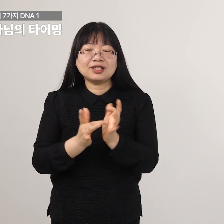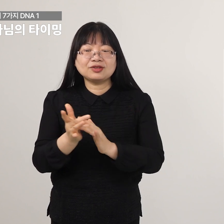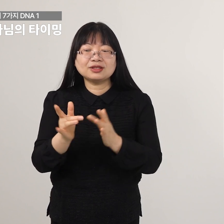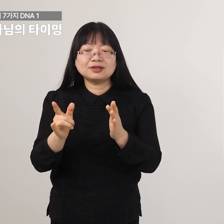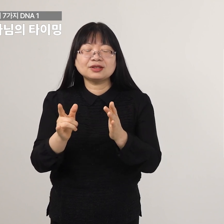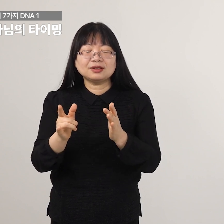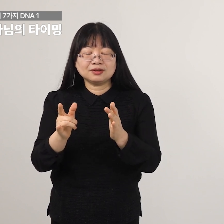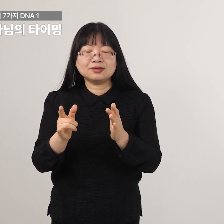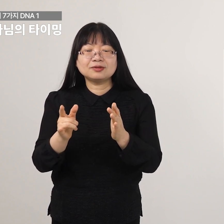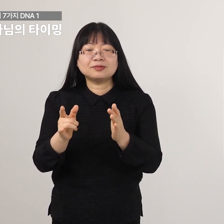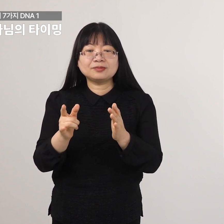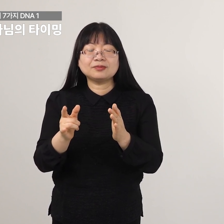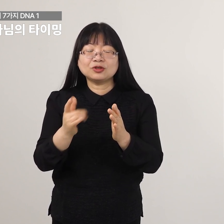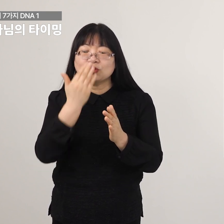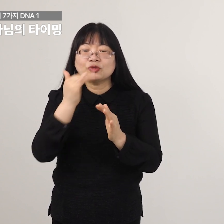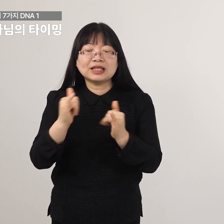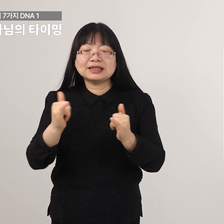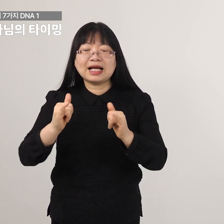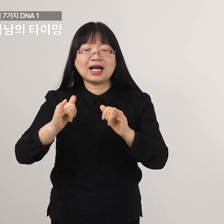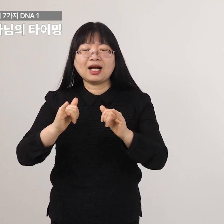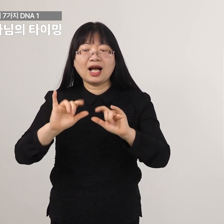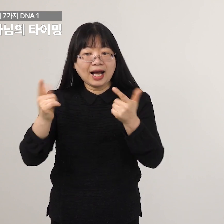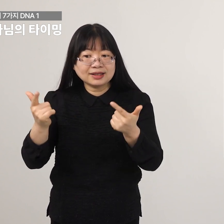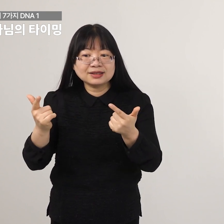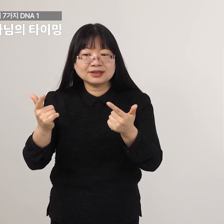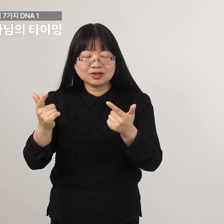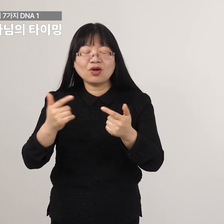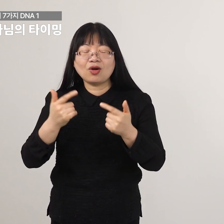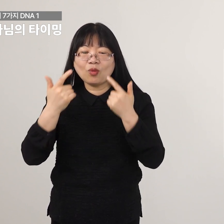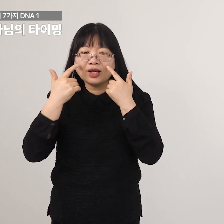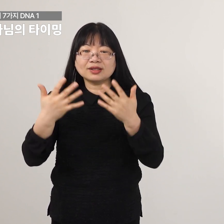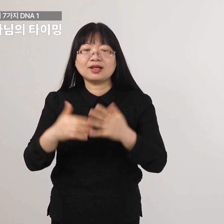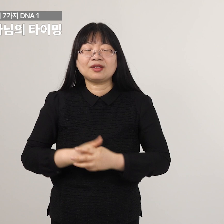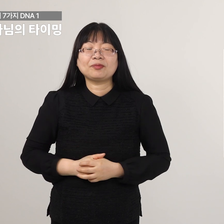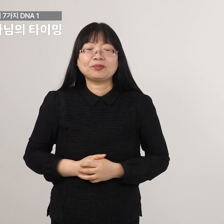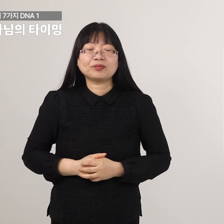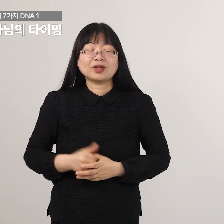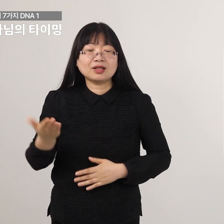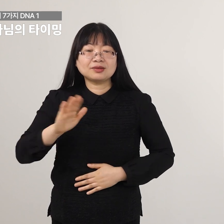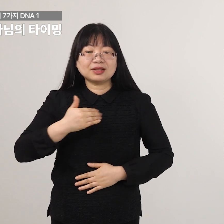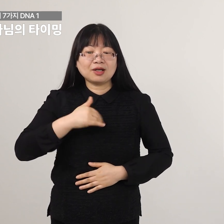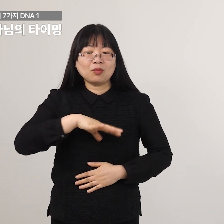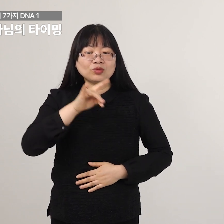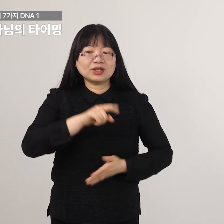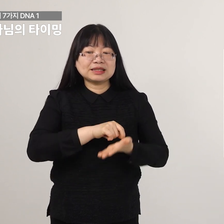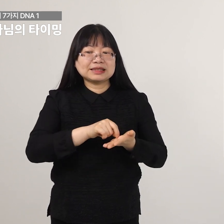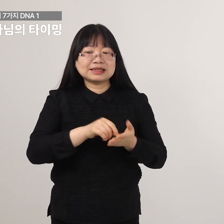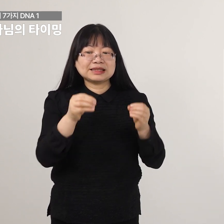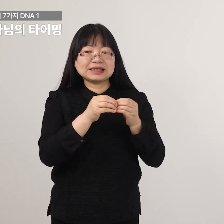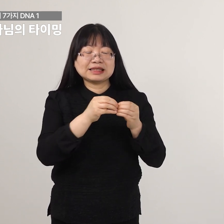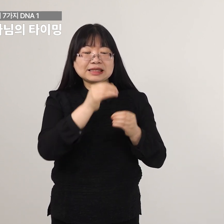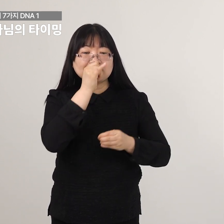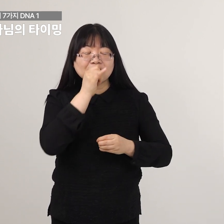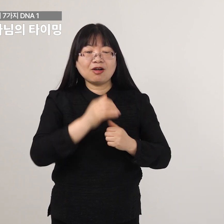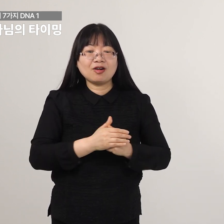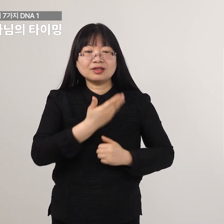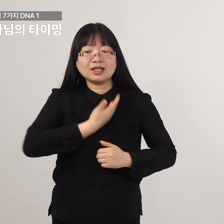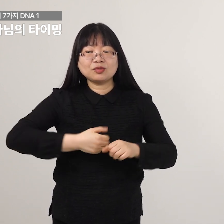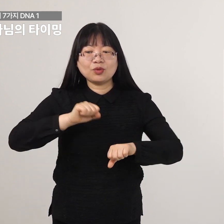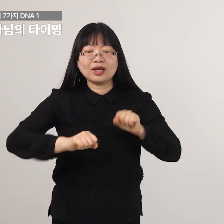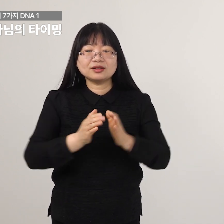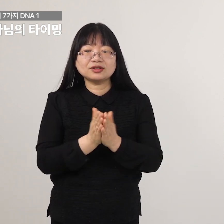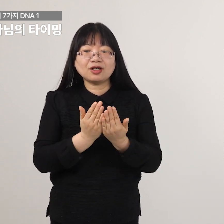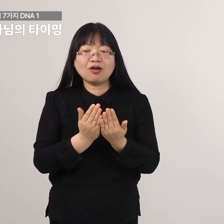틀림없다. 근데 내가 먼저 쓴 글이 있네요. 자, 사도행전은